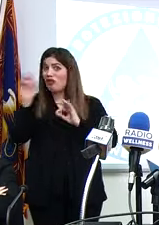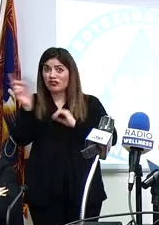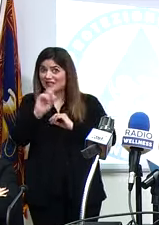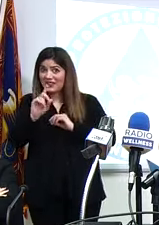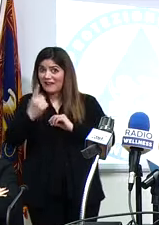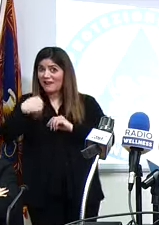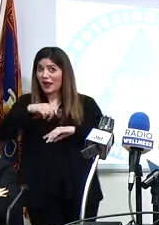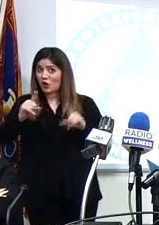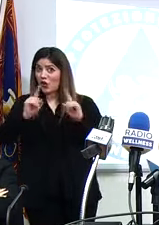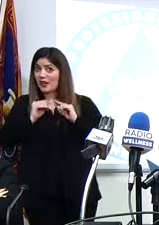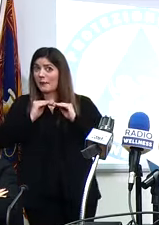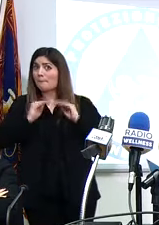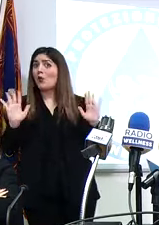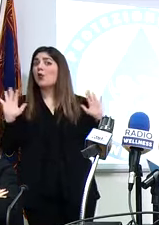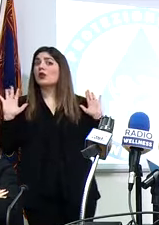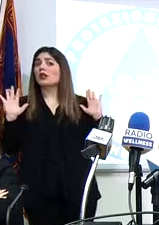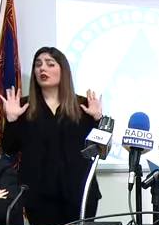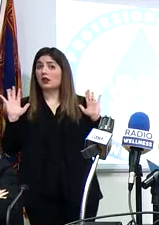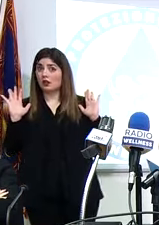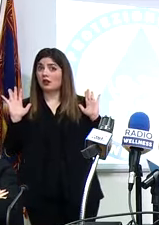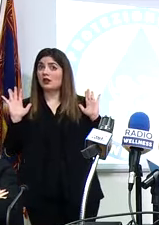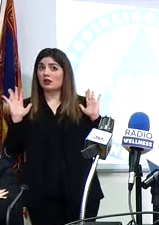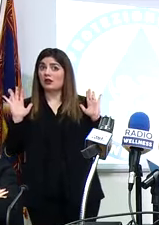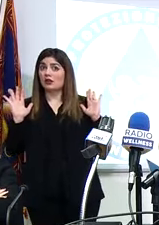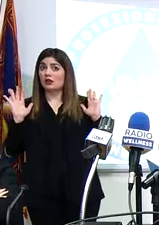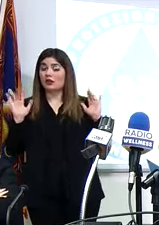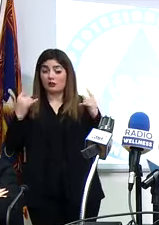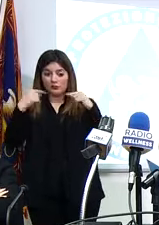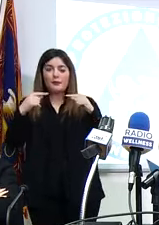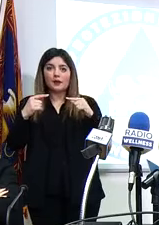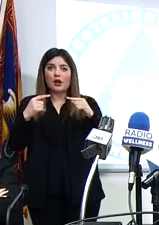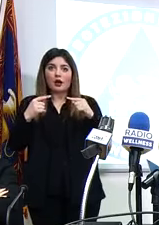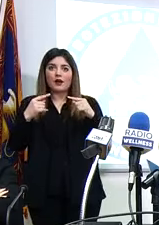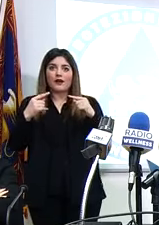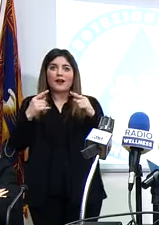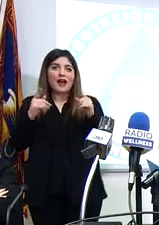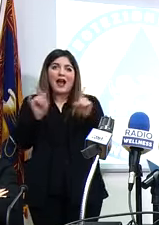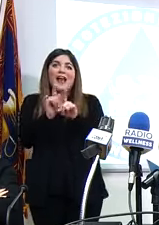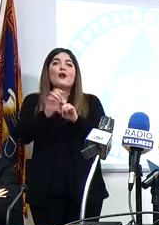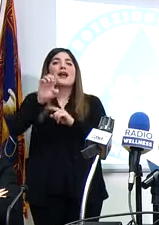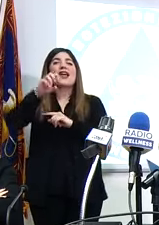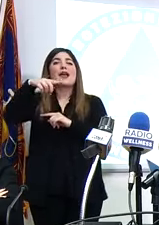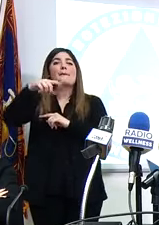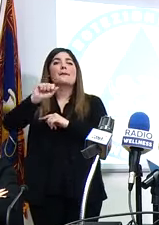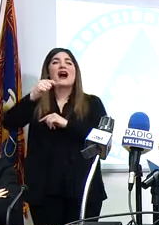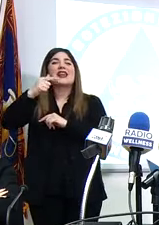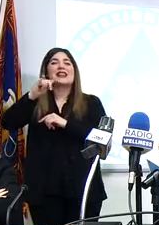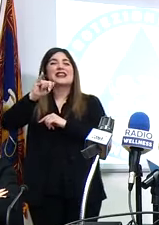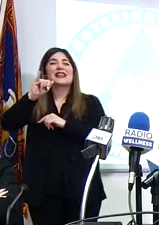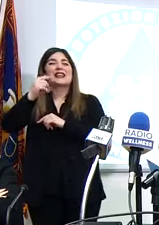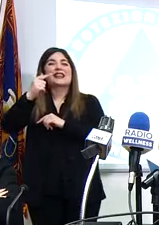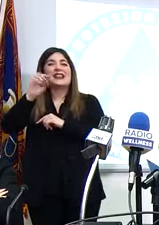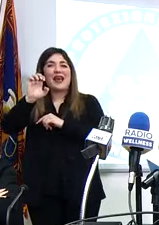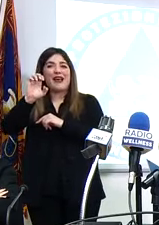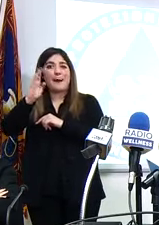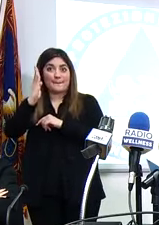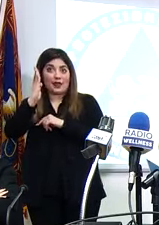E questo avviene per molte infezioni virali, vi ricordo quella dell'epatite B, per esempio. Quindi,